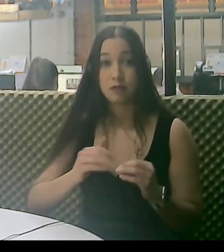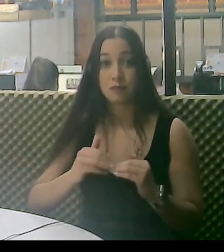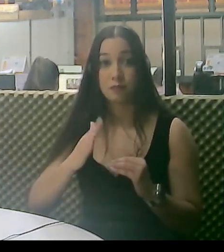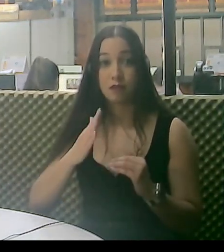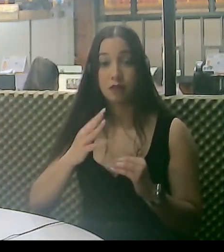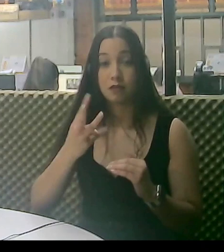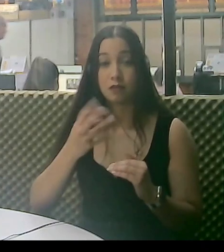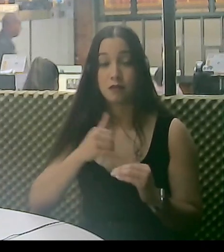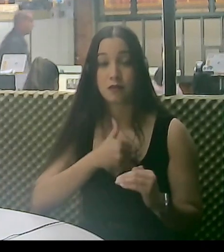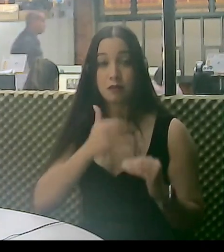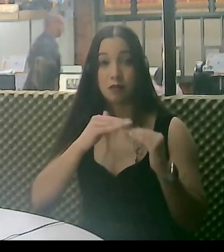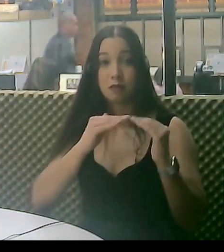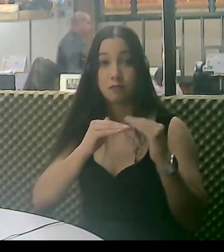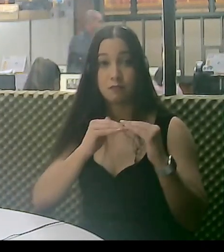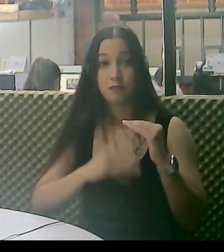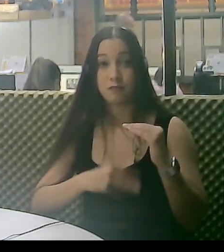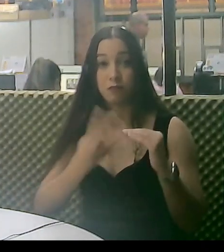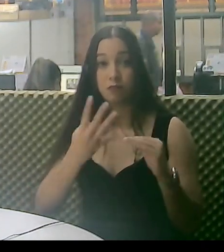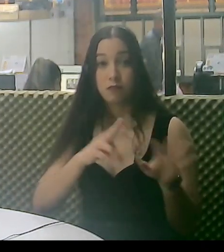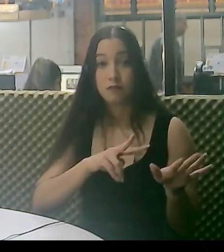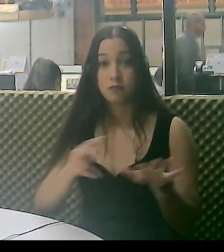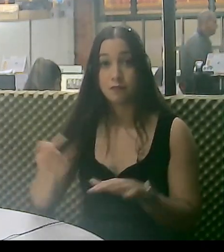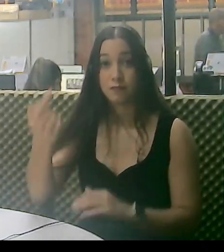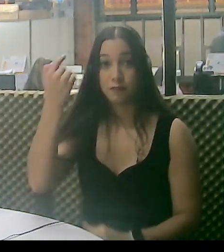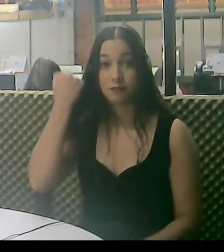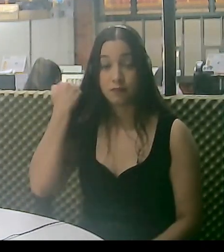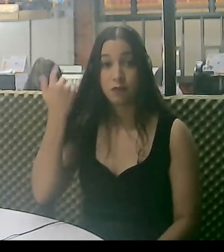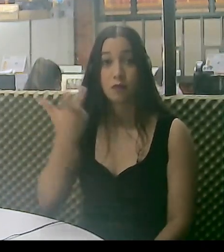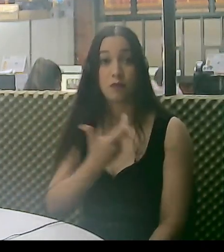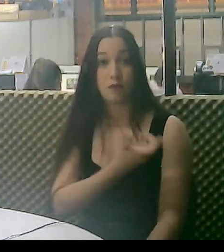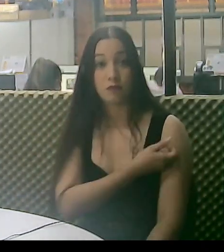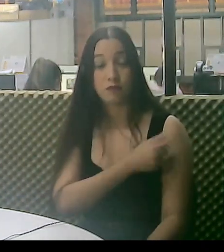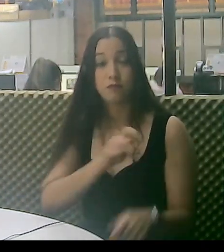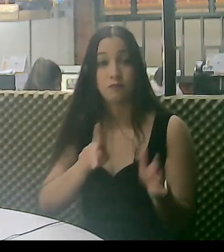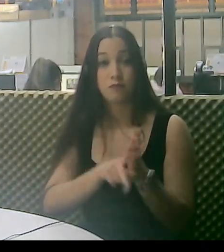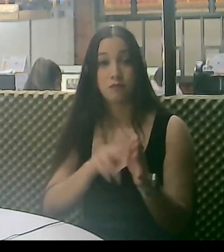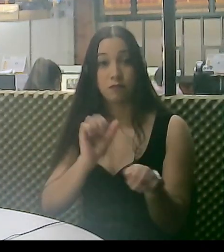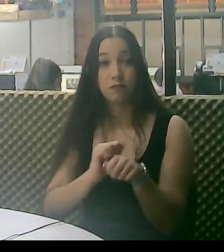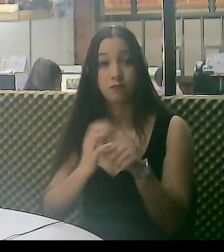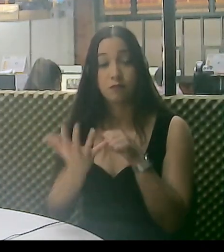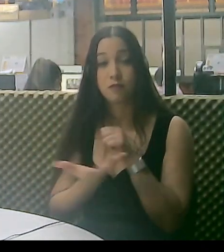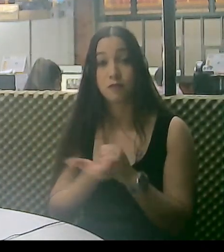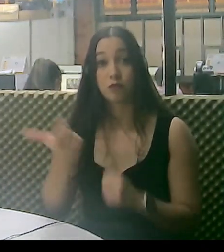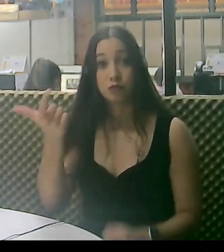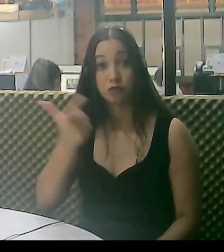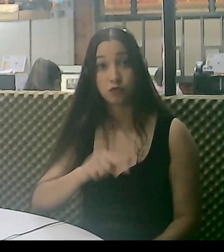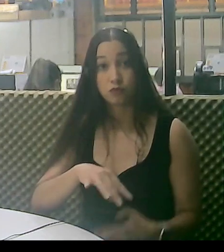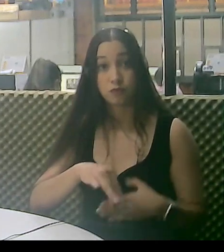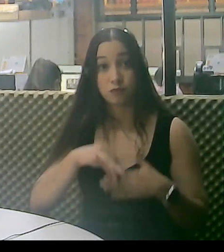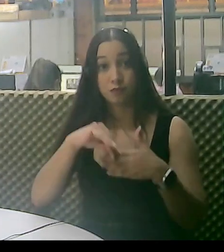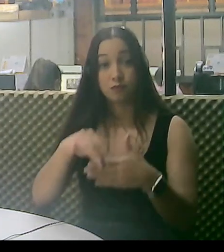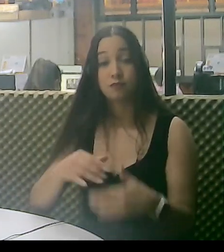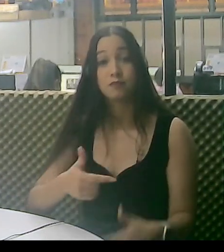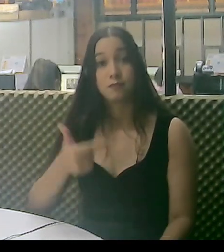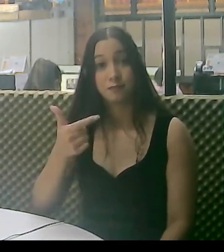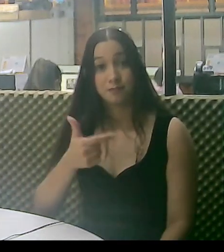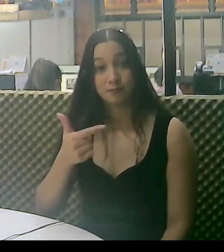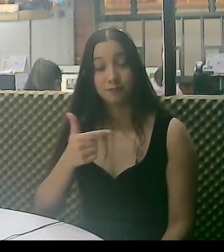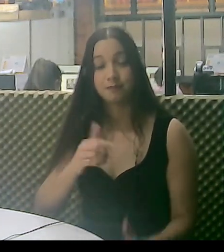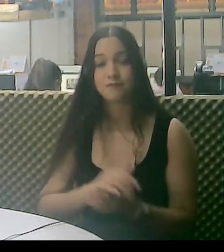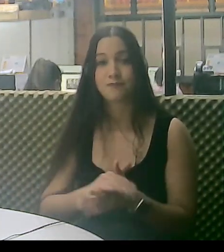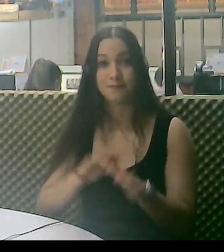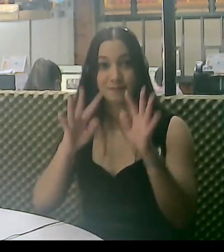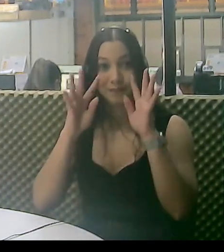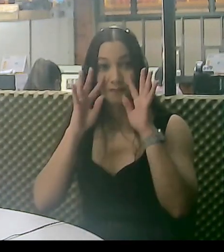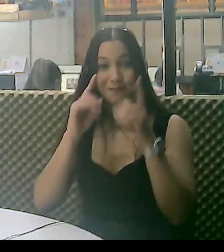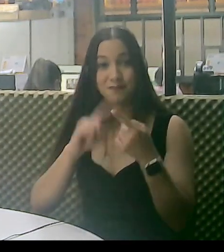3 anos a 4 semanas para se vacinarem contra o coronavírus já podem levá-las para tomar a segunda dose. Fique